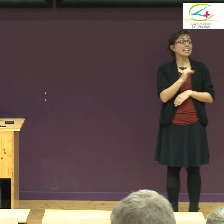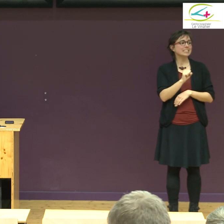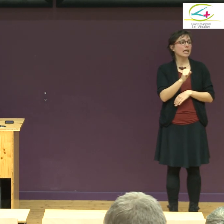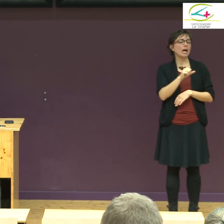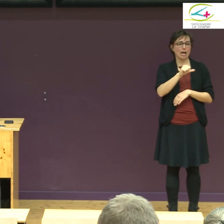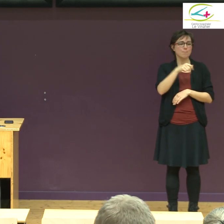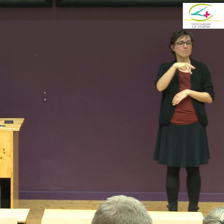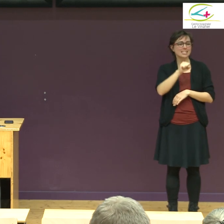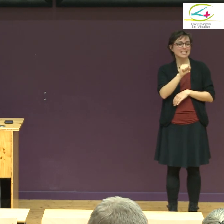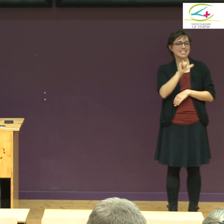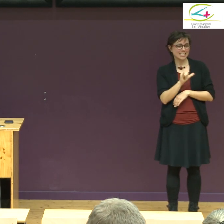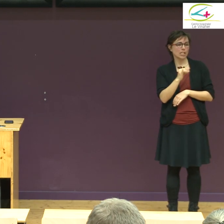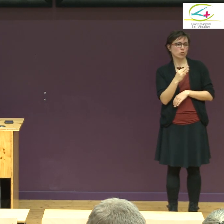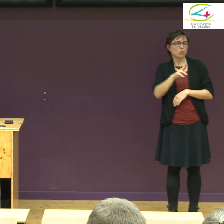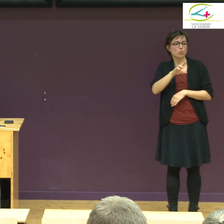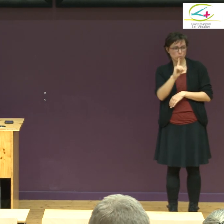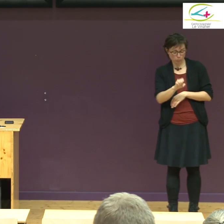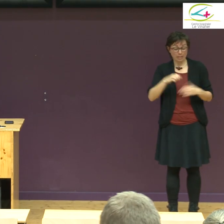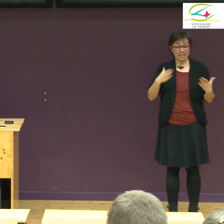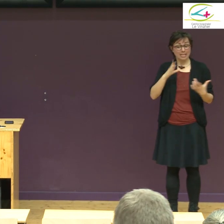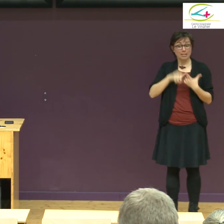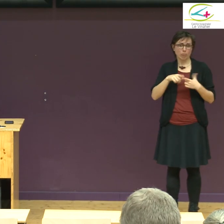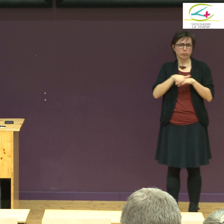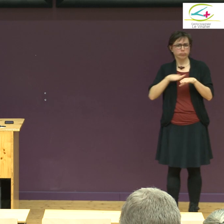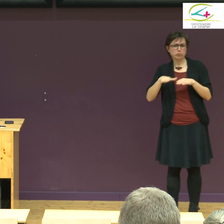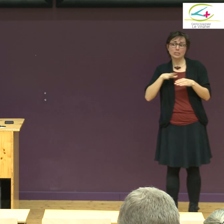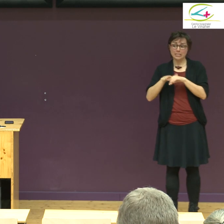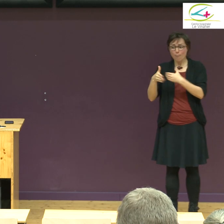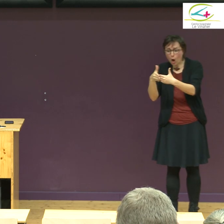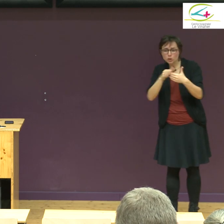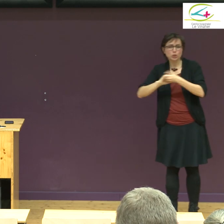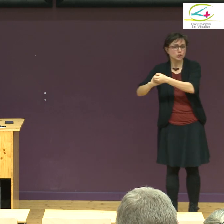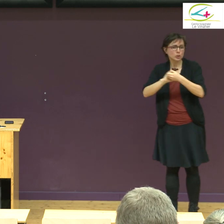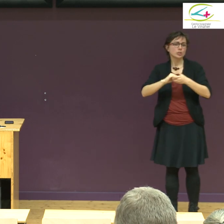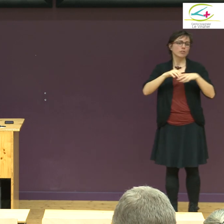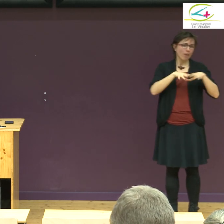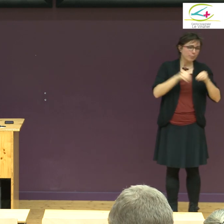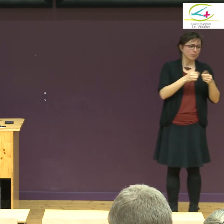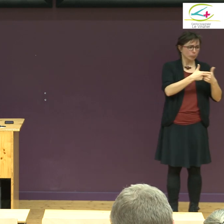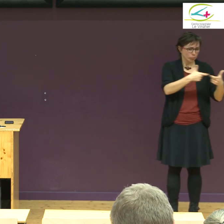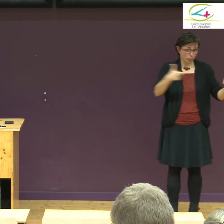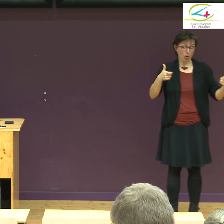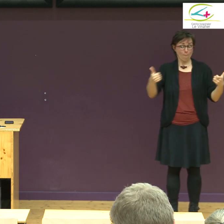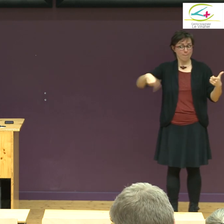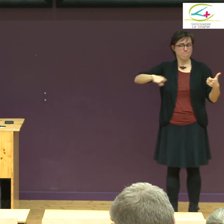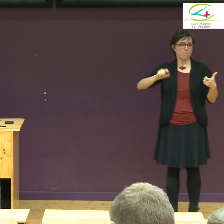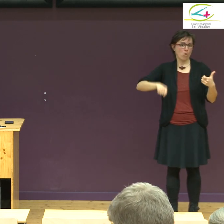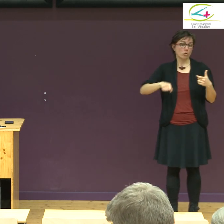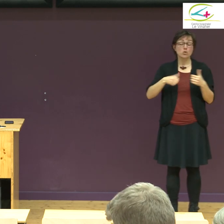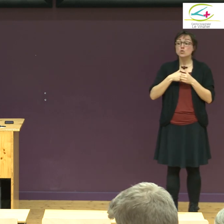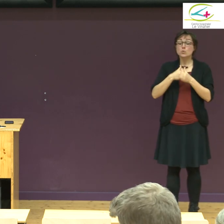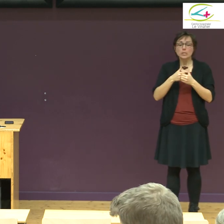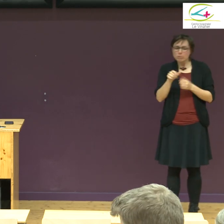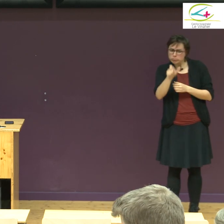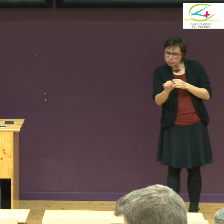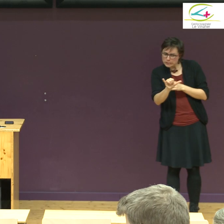professionnelles. Il y a aussi, ça a été dit bien entendu, les proches, les amis, la famille. Donc c'est une orientation en fonction de la personne que vous avez en